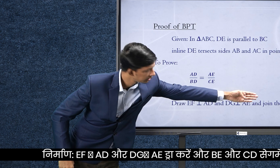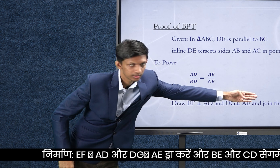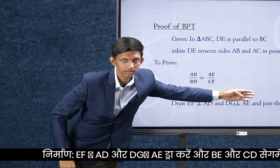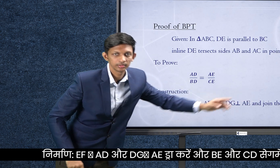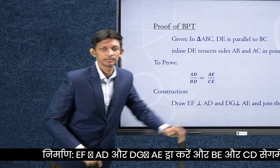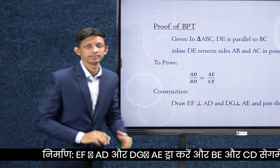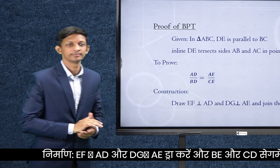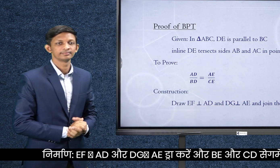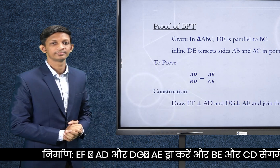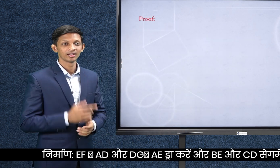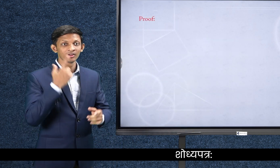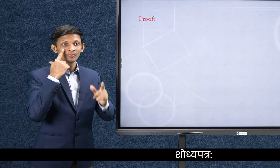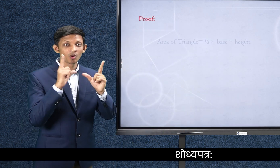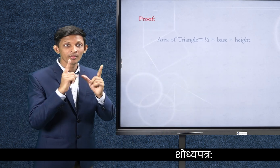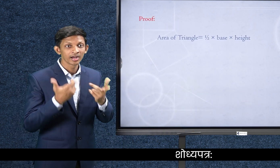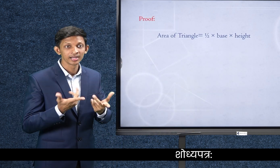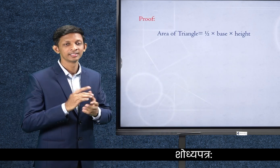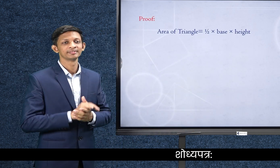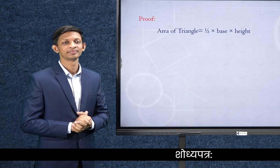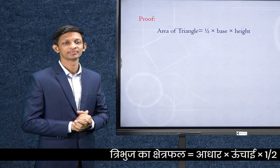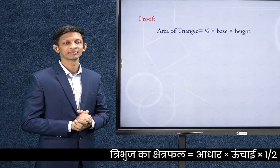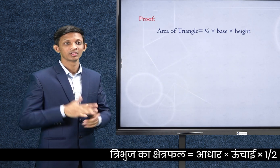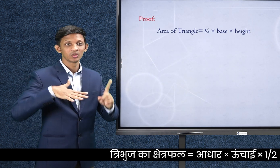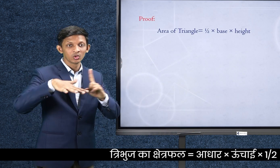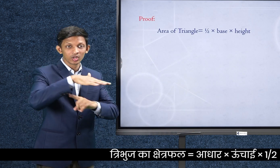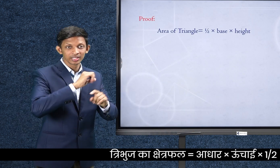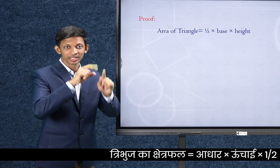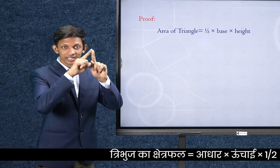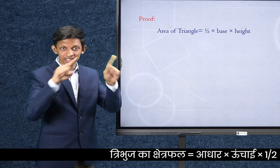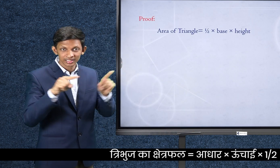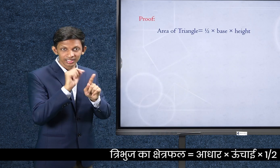में शामिल है। शोध पत्र। त्रिभुज का क्षेत्रफल इज इक्वल